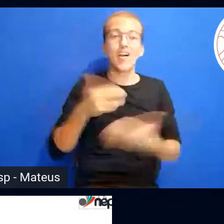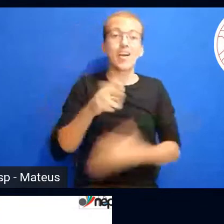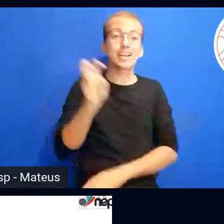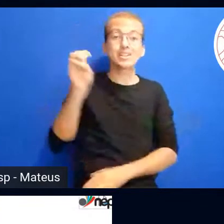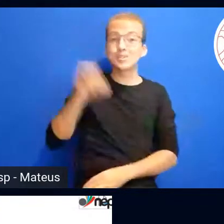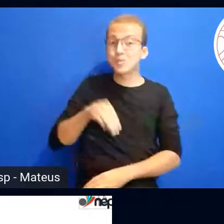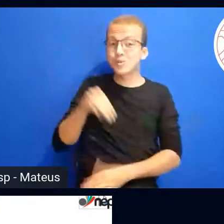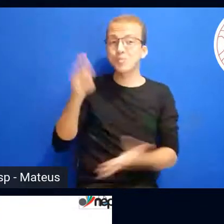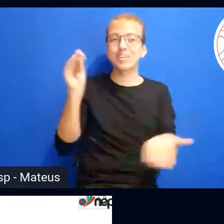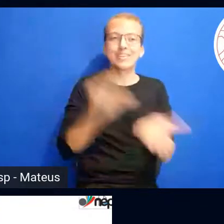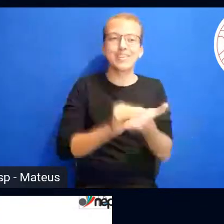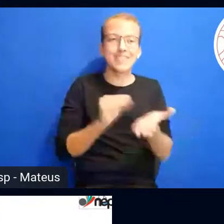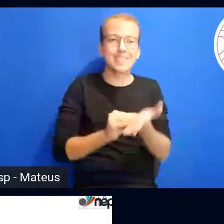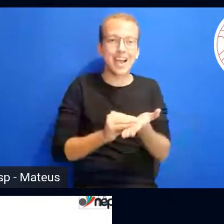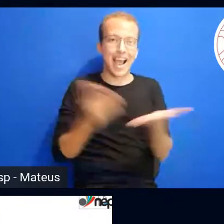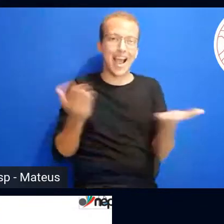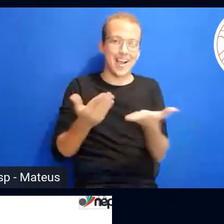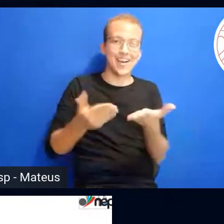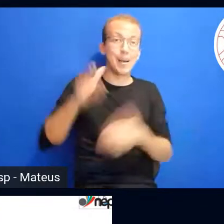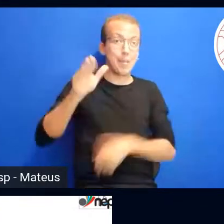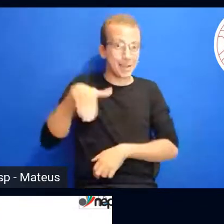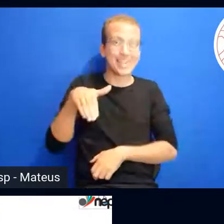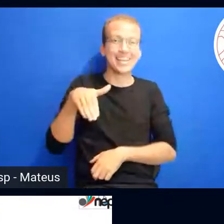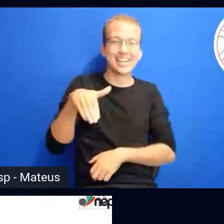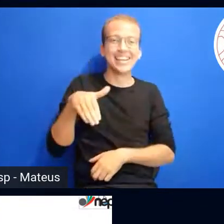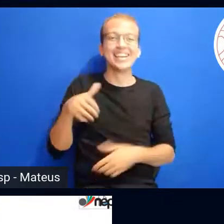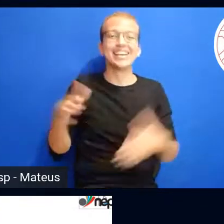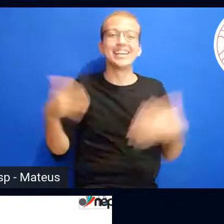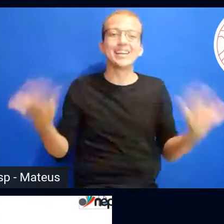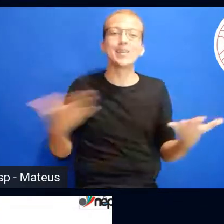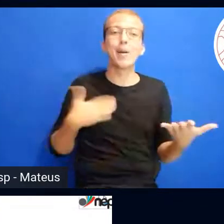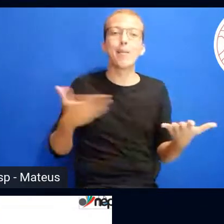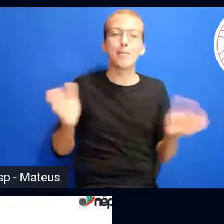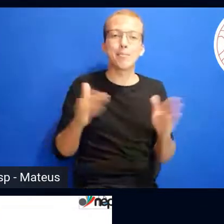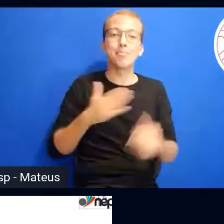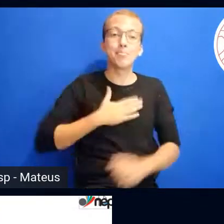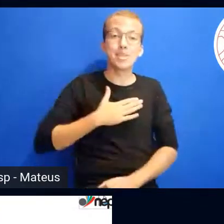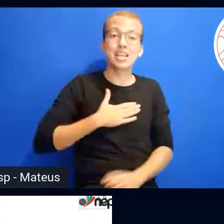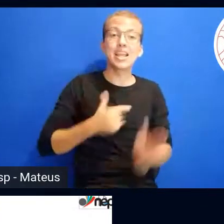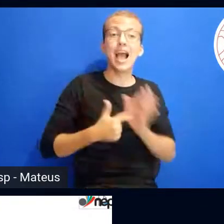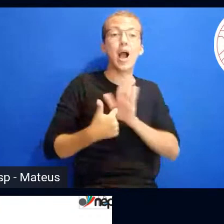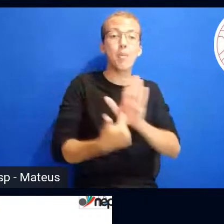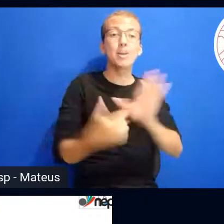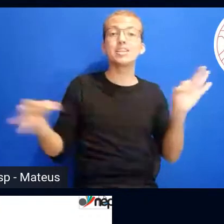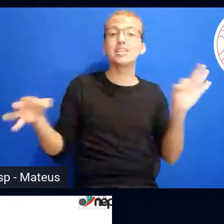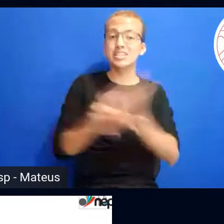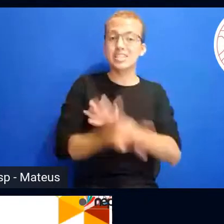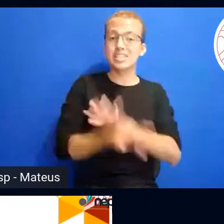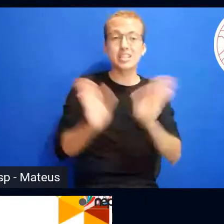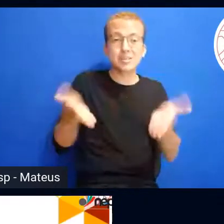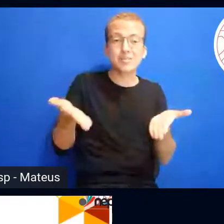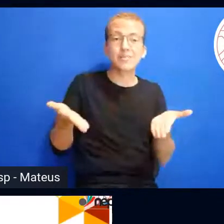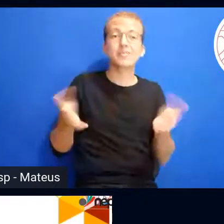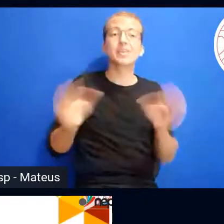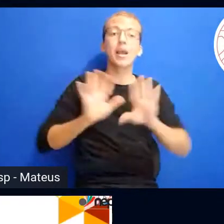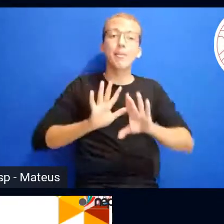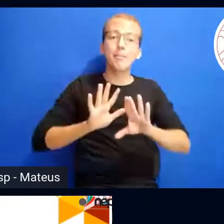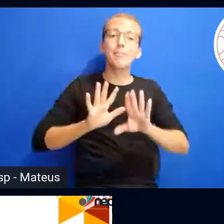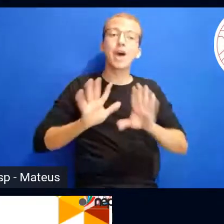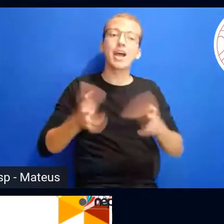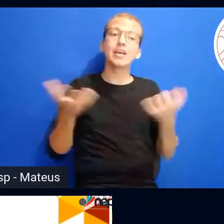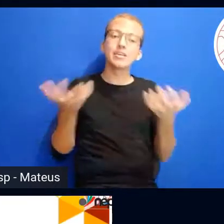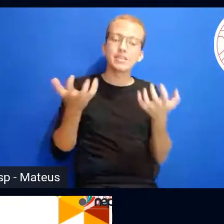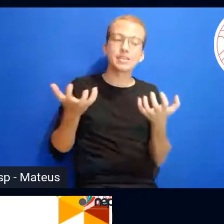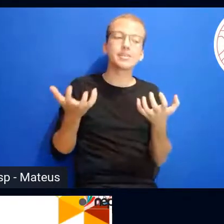aliás, acho que agora menos de cinco. É, a minha apresentação já se encerrou aqui, mas eu queria fazer um merchã